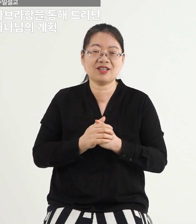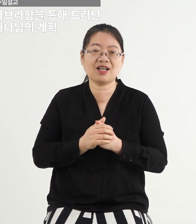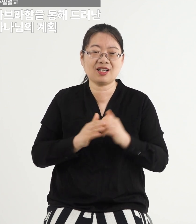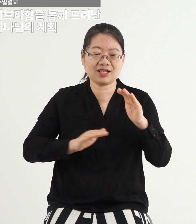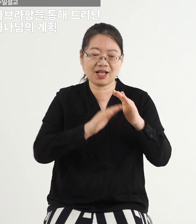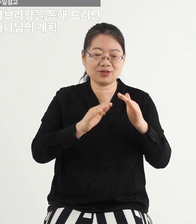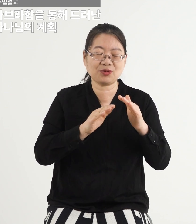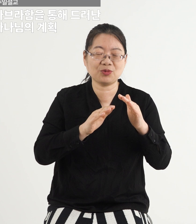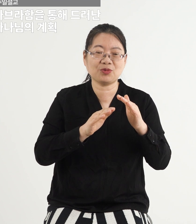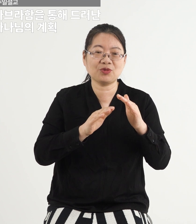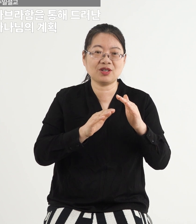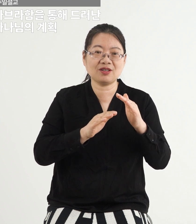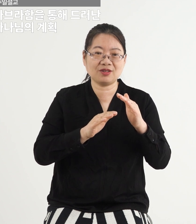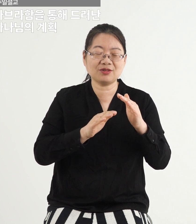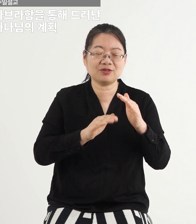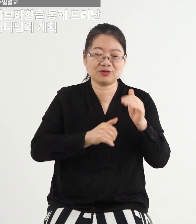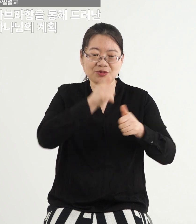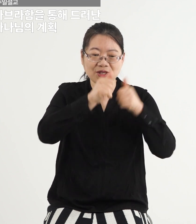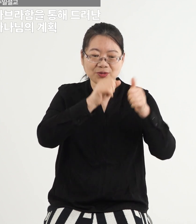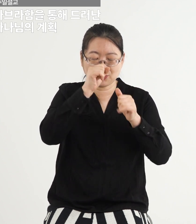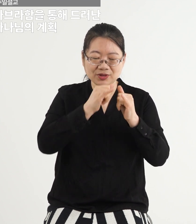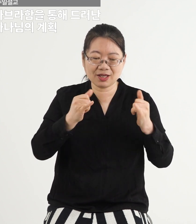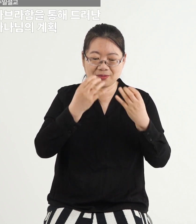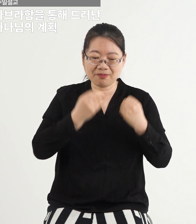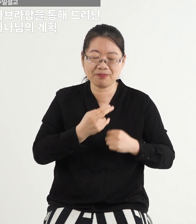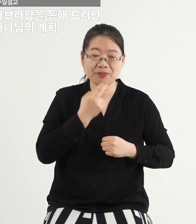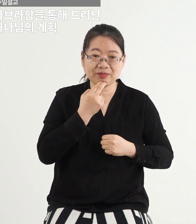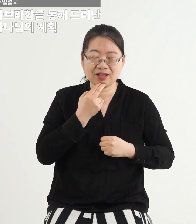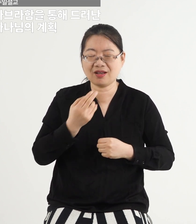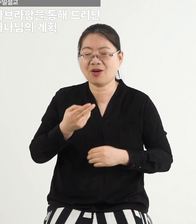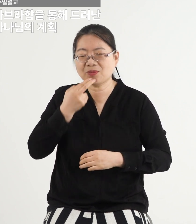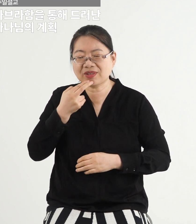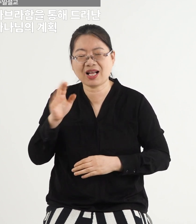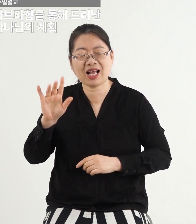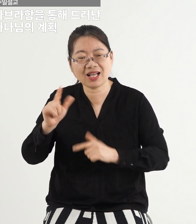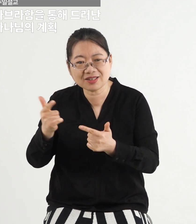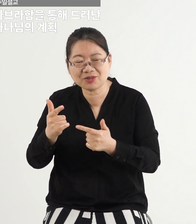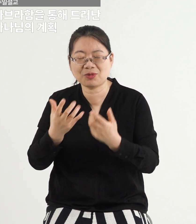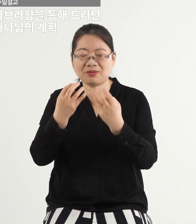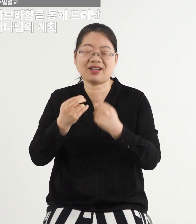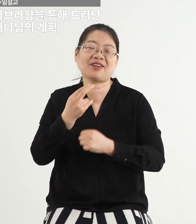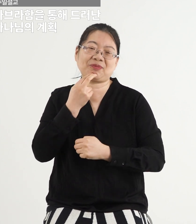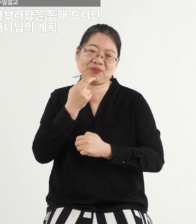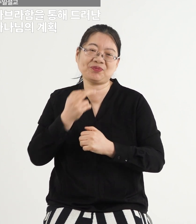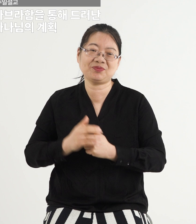많지 아니하도다. 없다는 건 아니에요. 많지 않도다. 대체적으로.